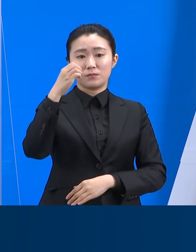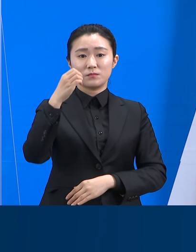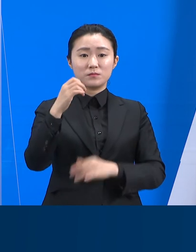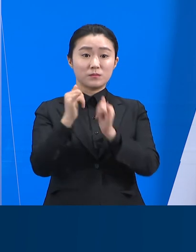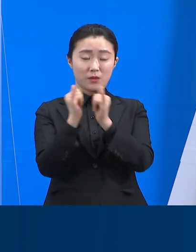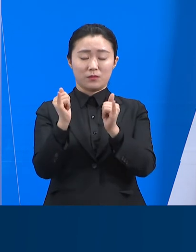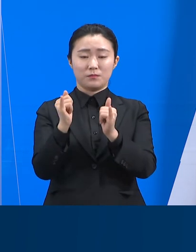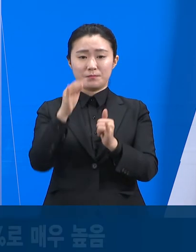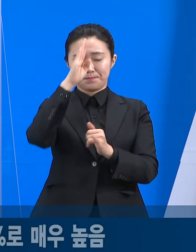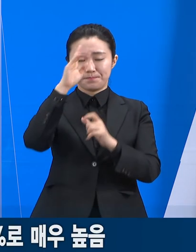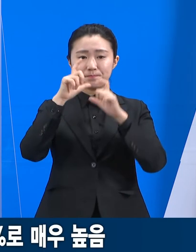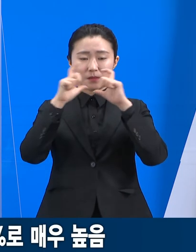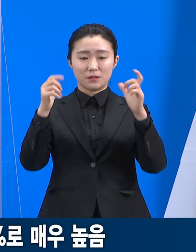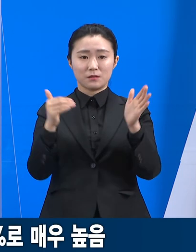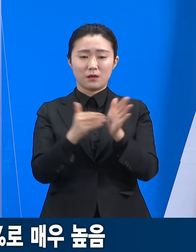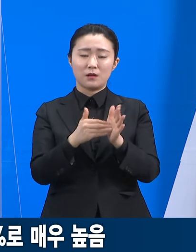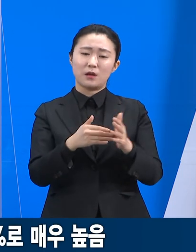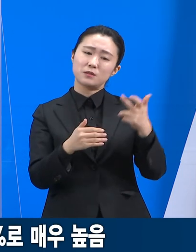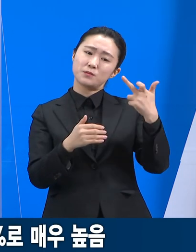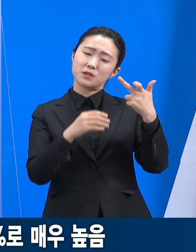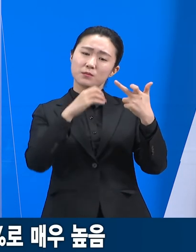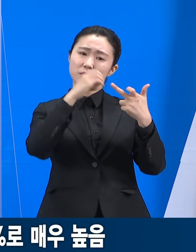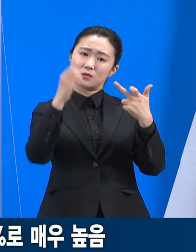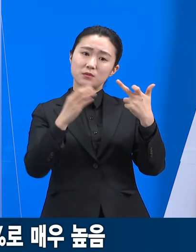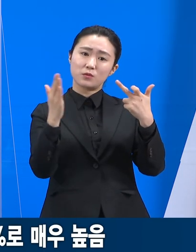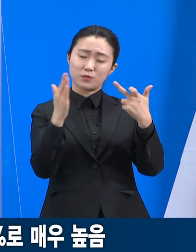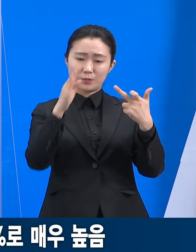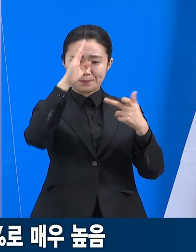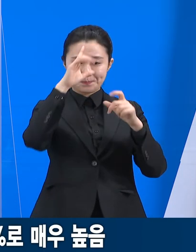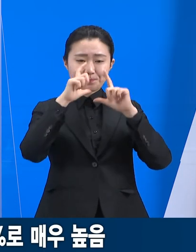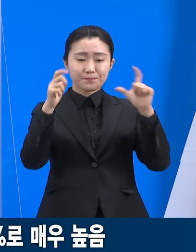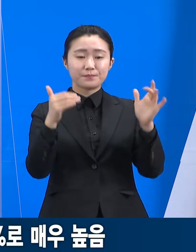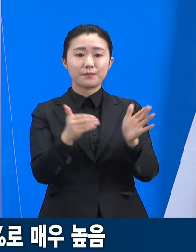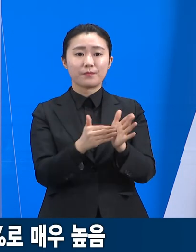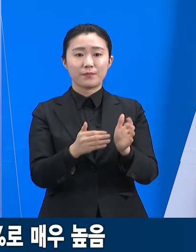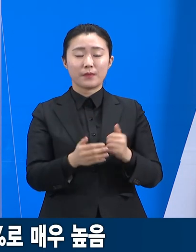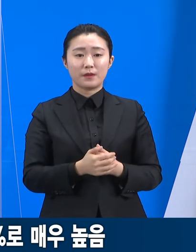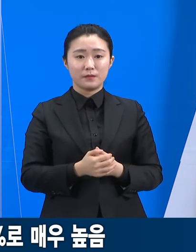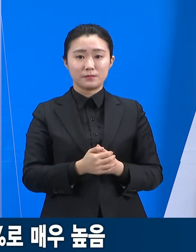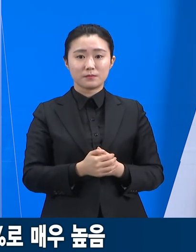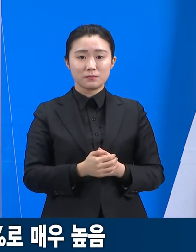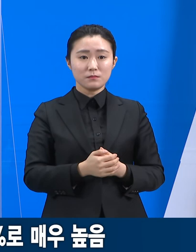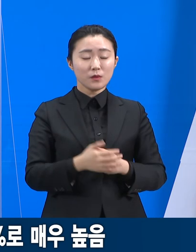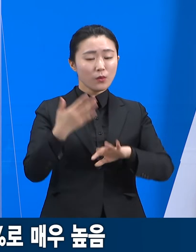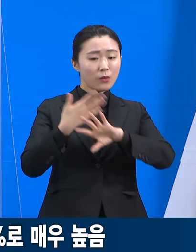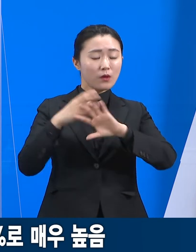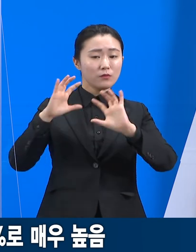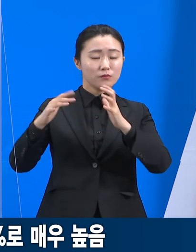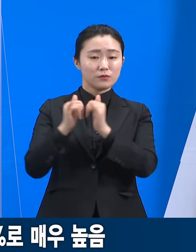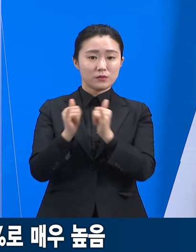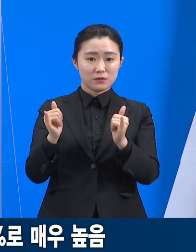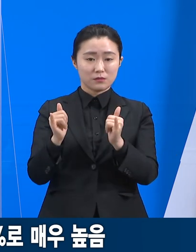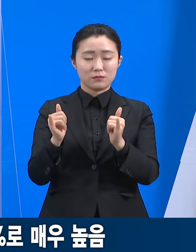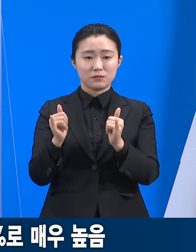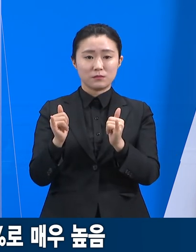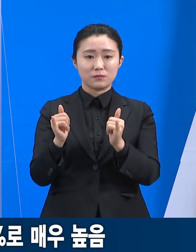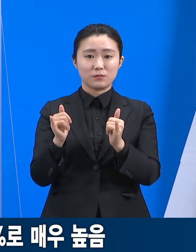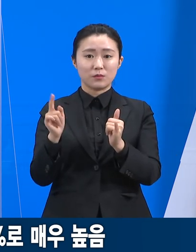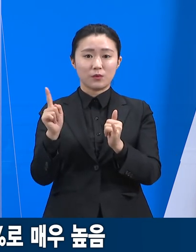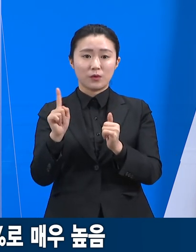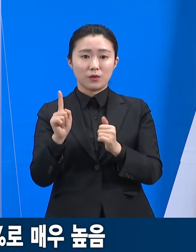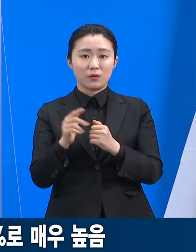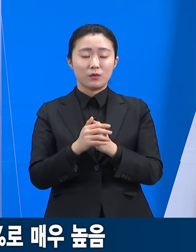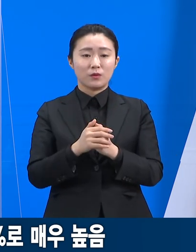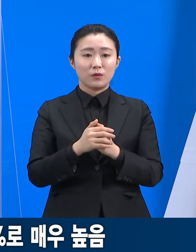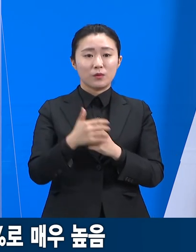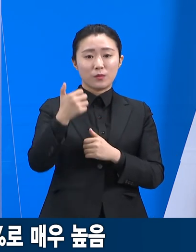양성률을 보였습니다. 509명의 검사자 중 외국인은 435명이었으며, 그중